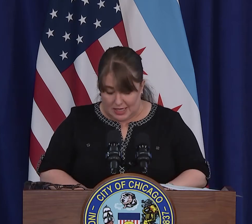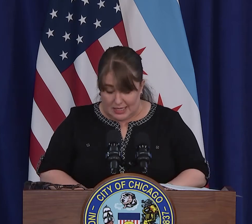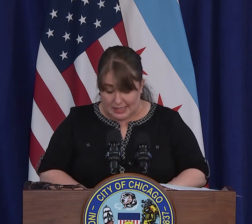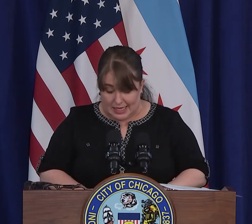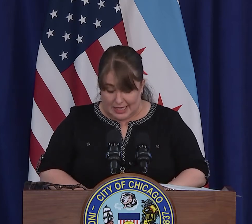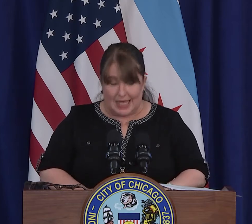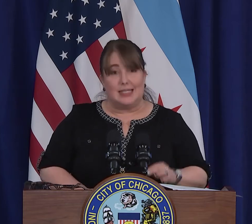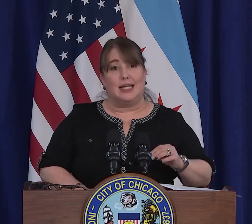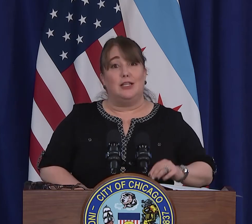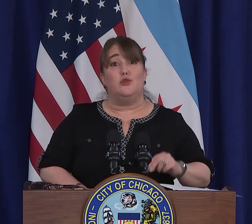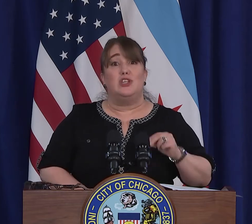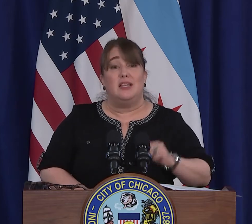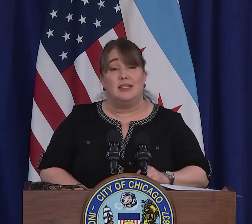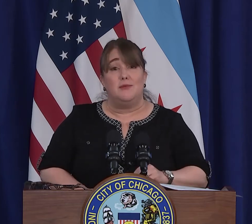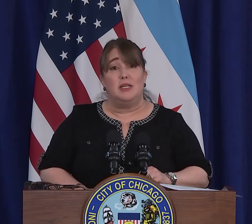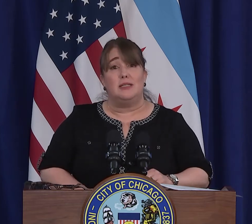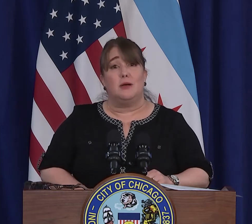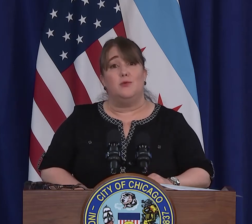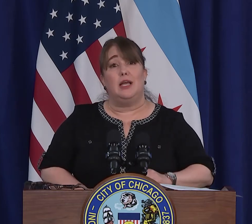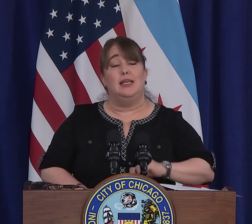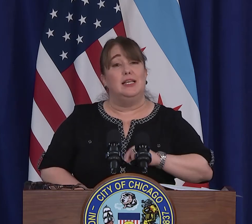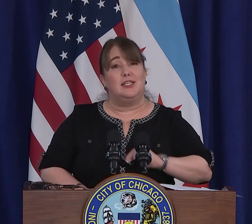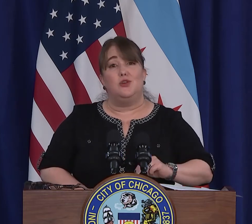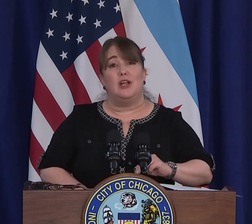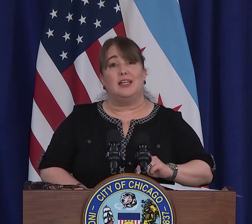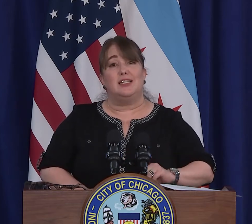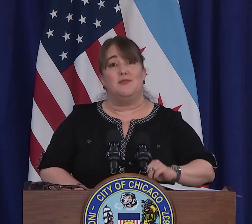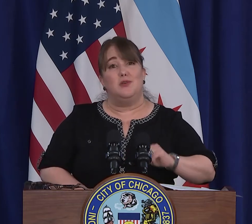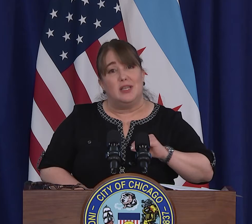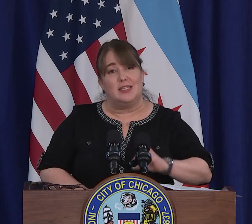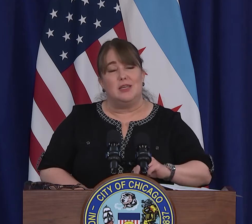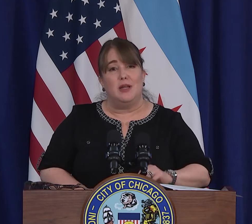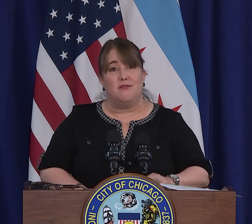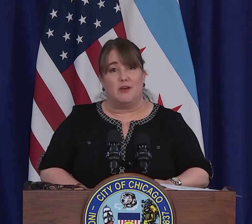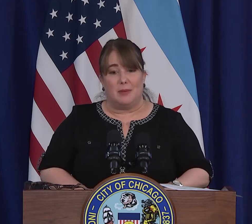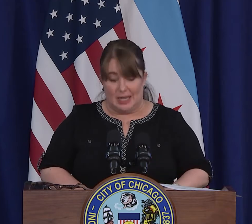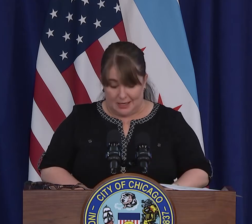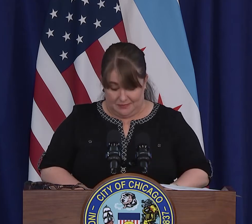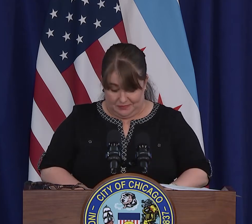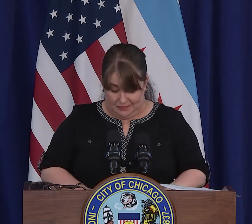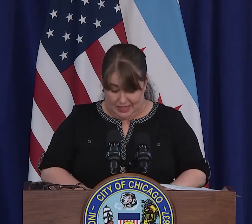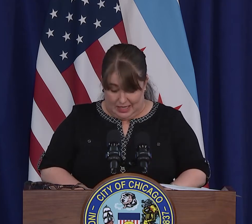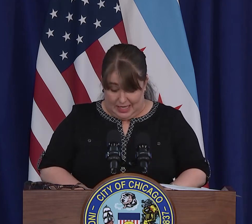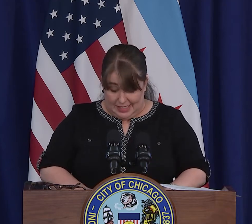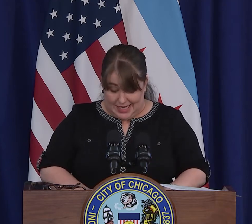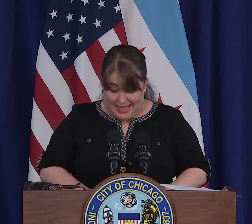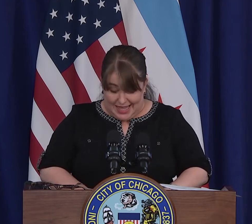tenemos que seguir acercándonos y recibir esa vacuna si no la ha recibido y recíbala en familia.